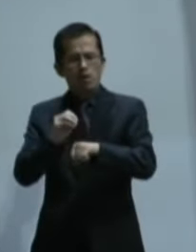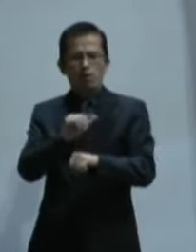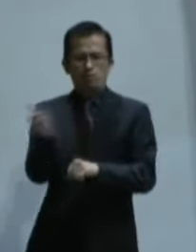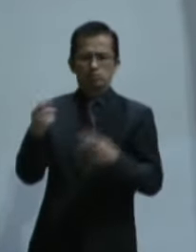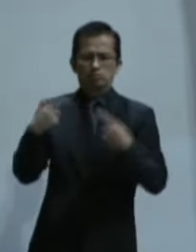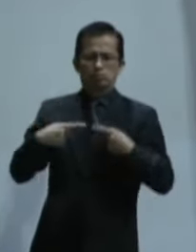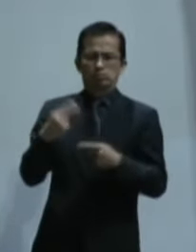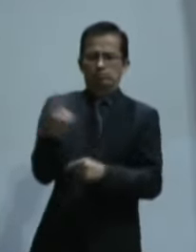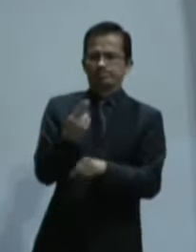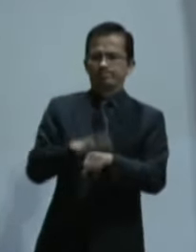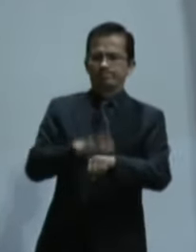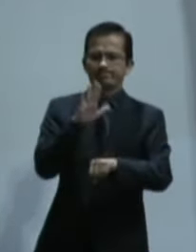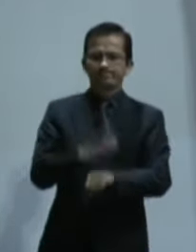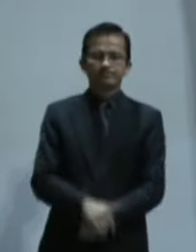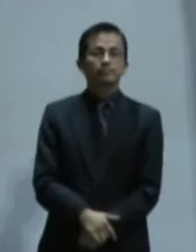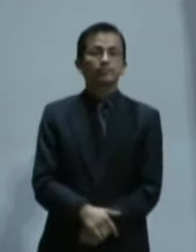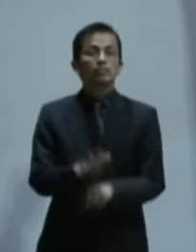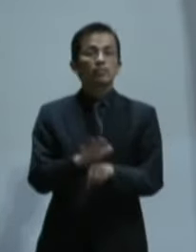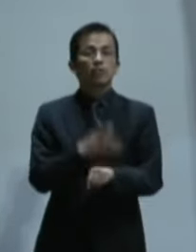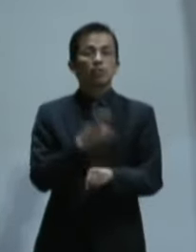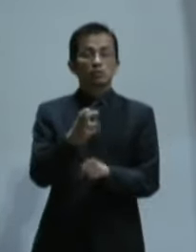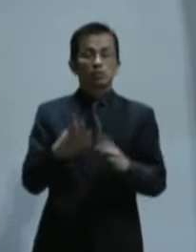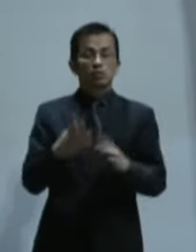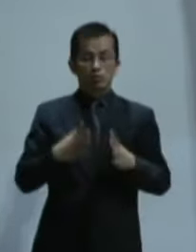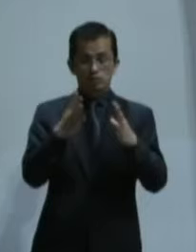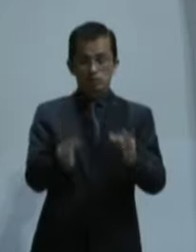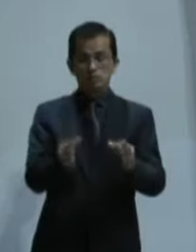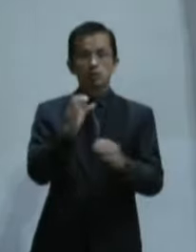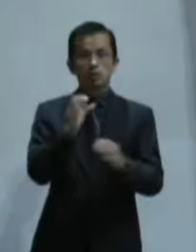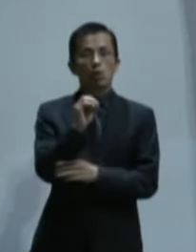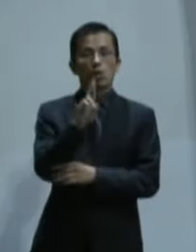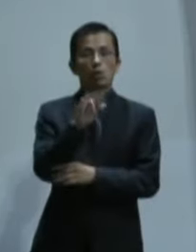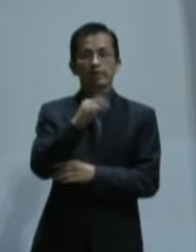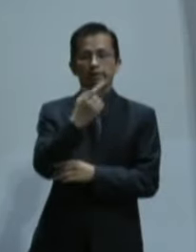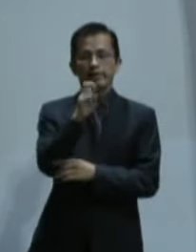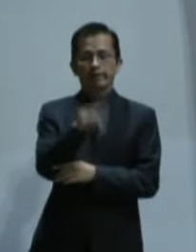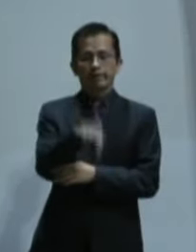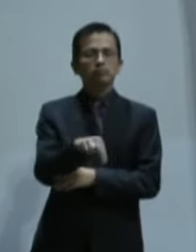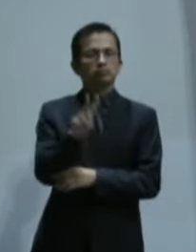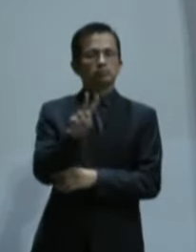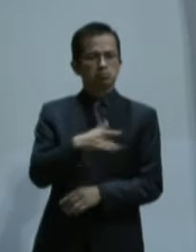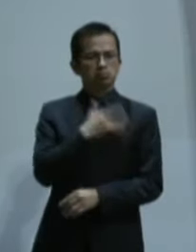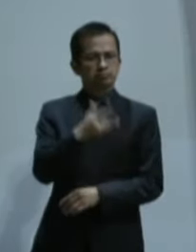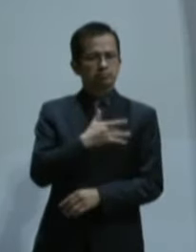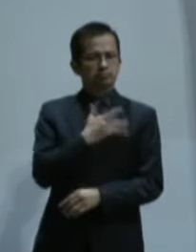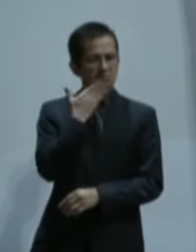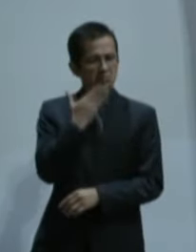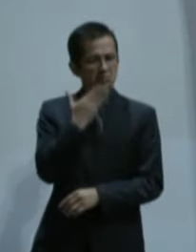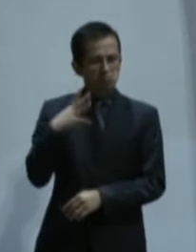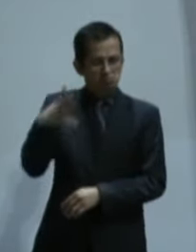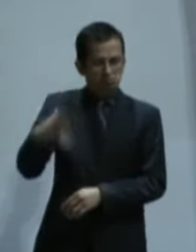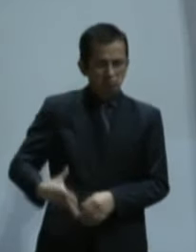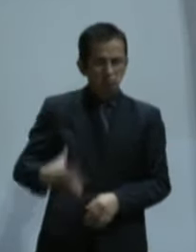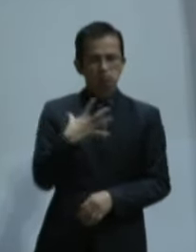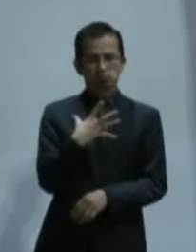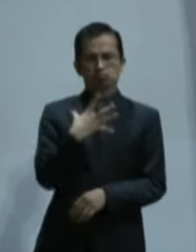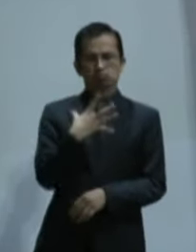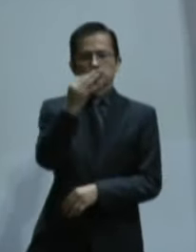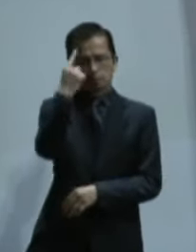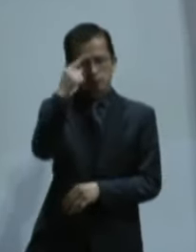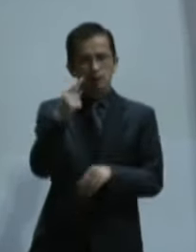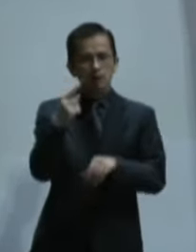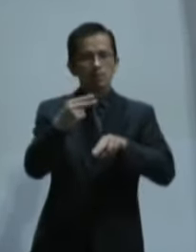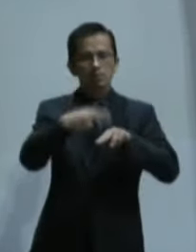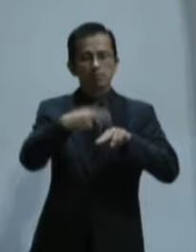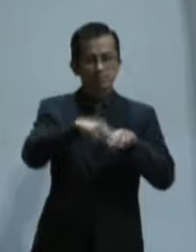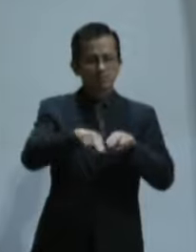necesitados es por ello que fundación origen nos sentimos verdaderamente honrados de estar aquí y muy honrados también por la emisión de